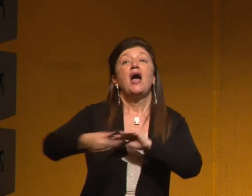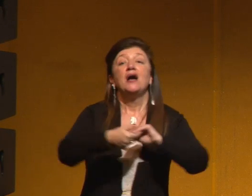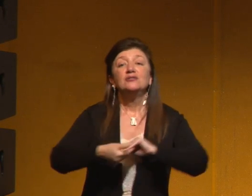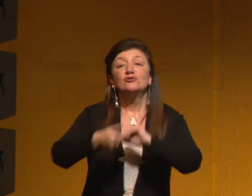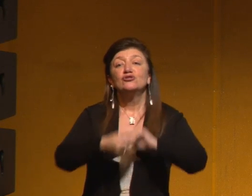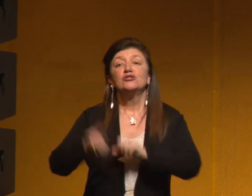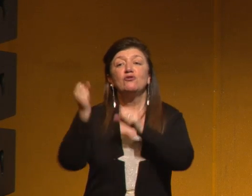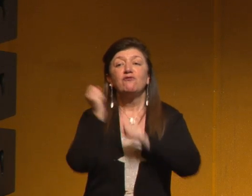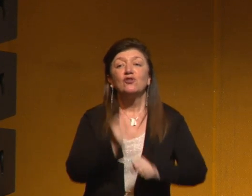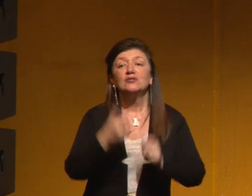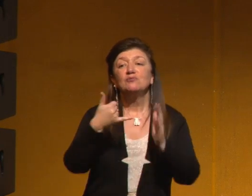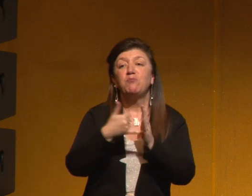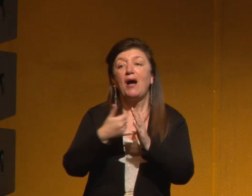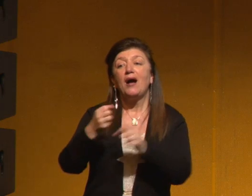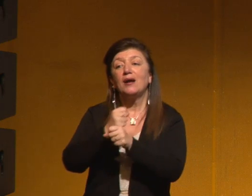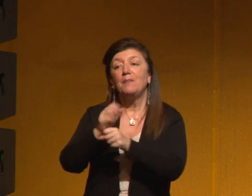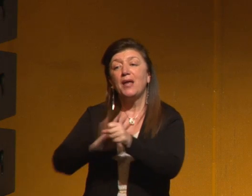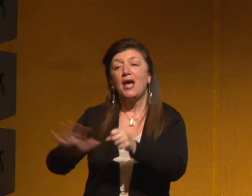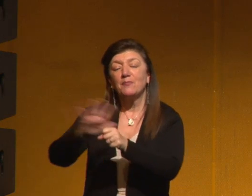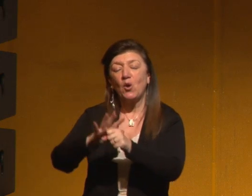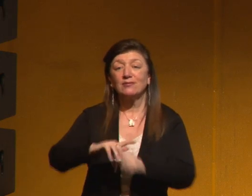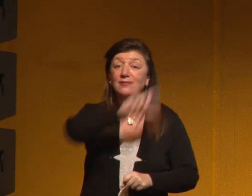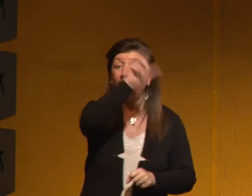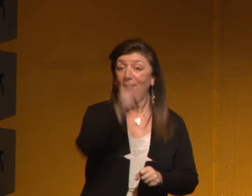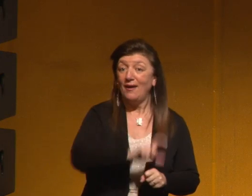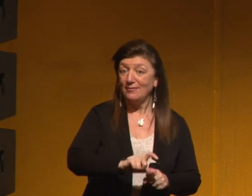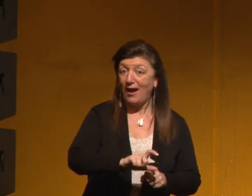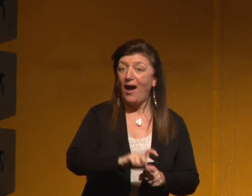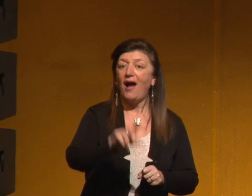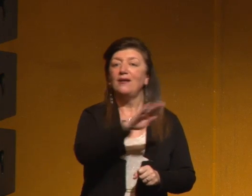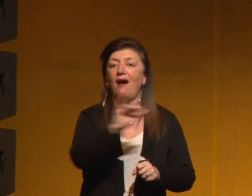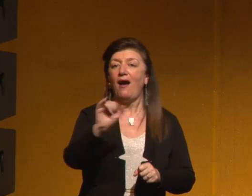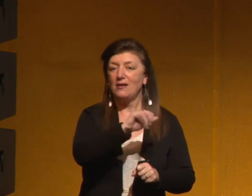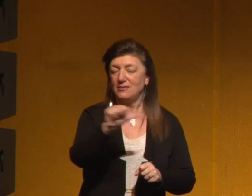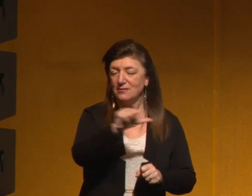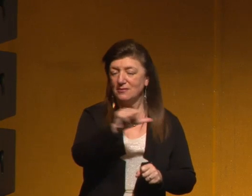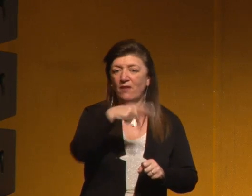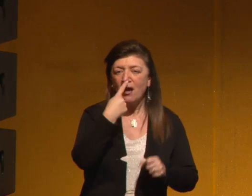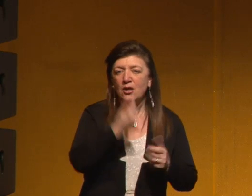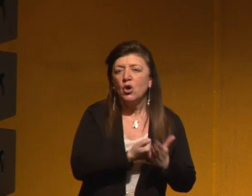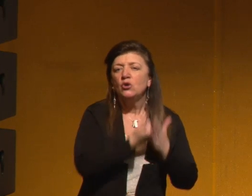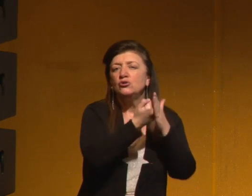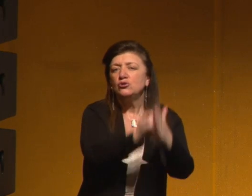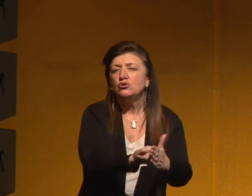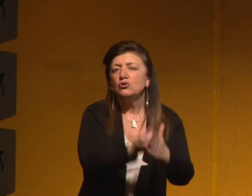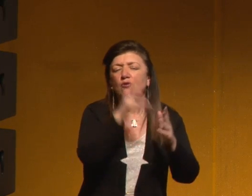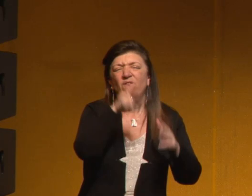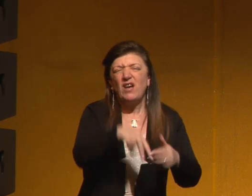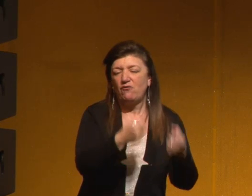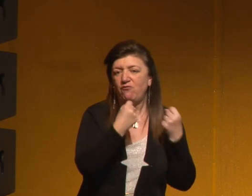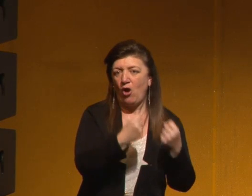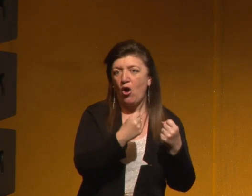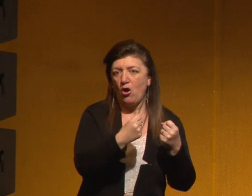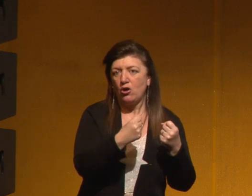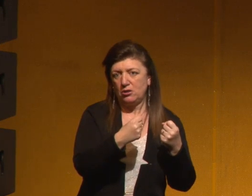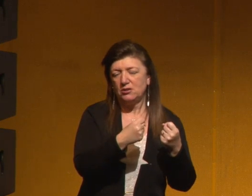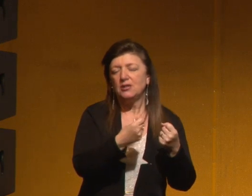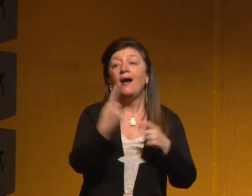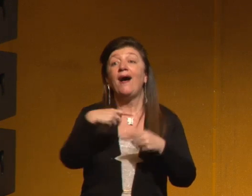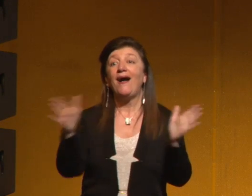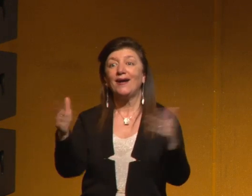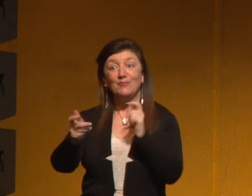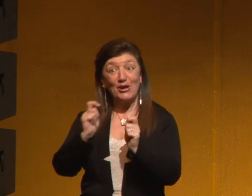bancaria del piemonte l'italian trade agenzia ice che ha sostenuto con veramente forza il salone la